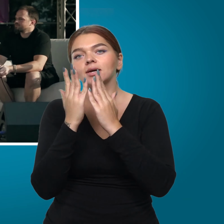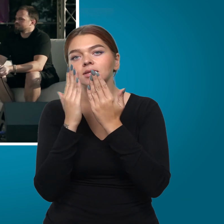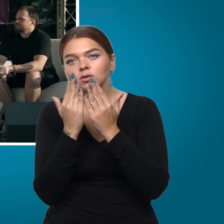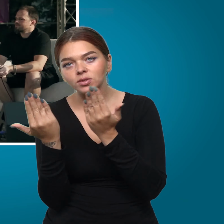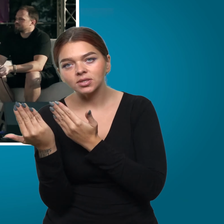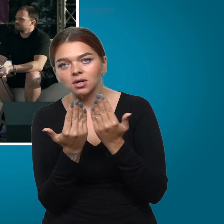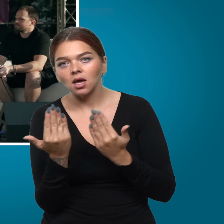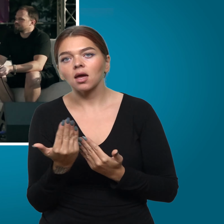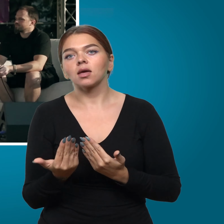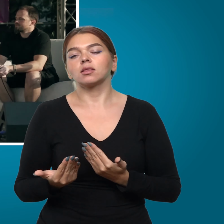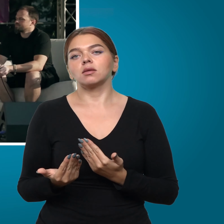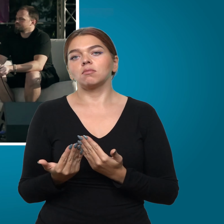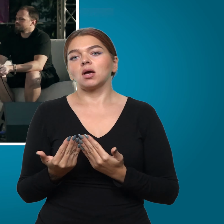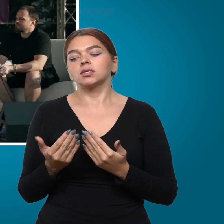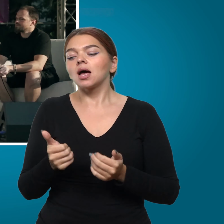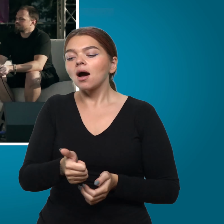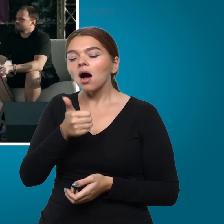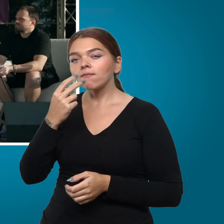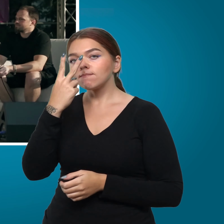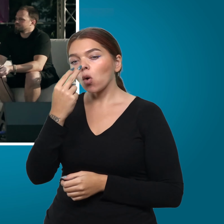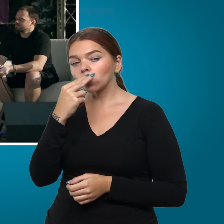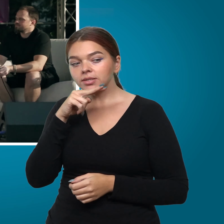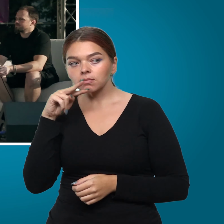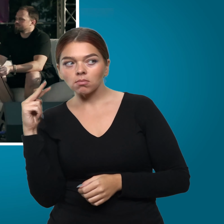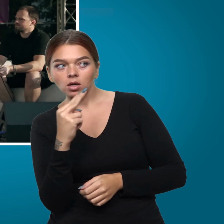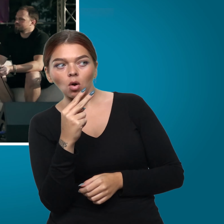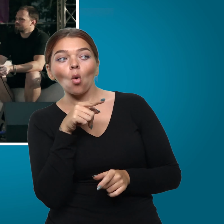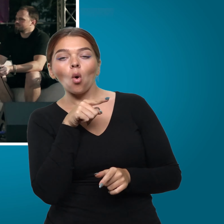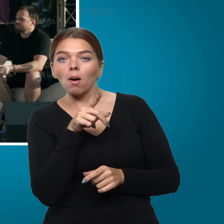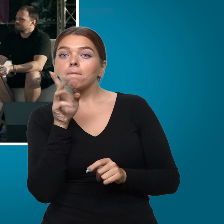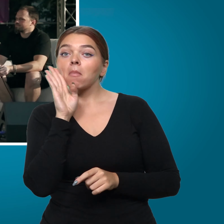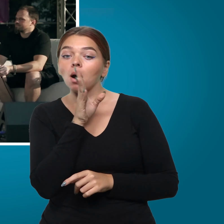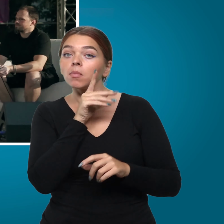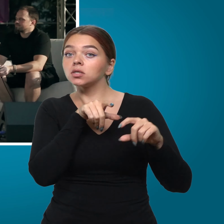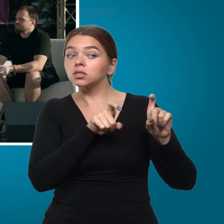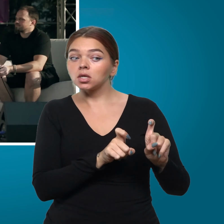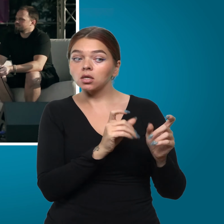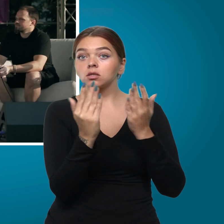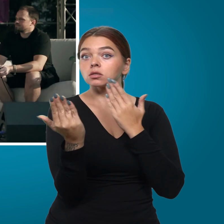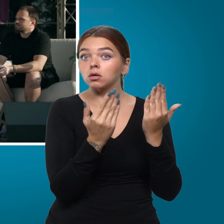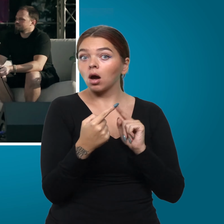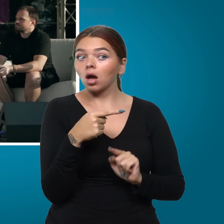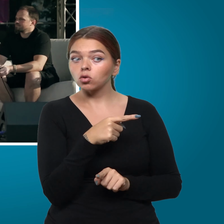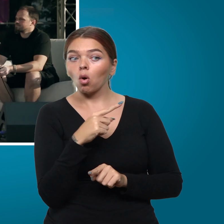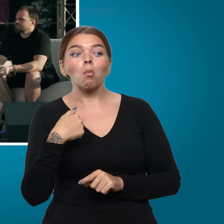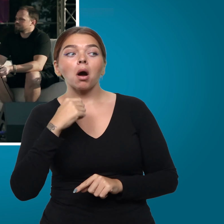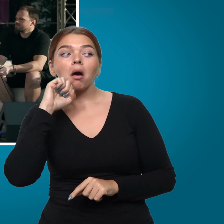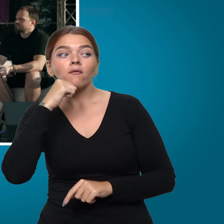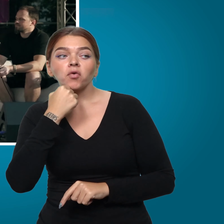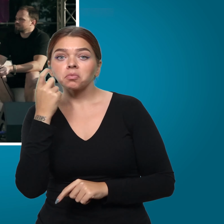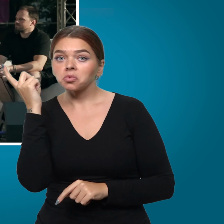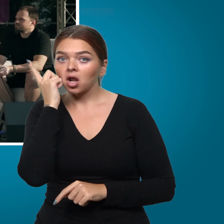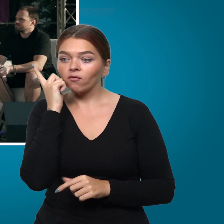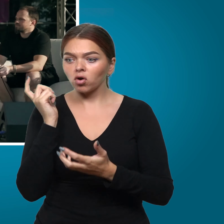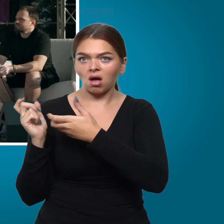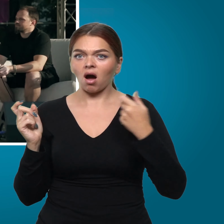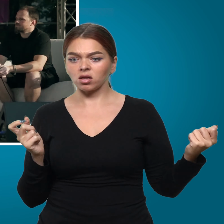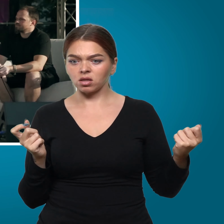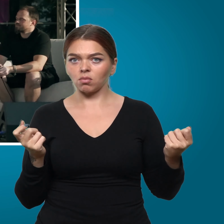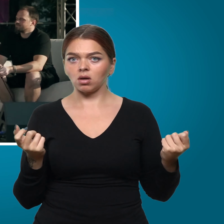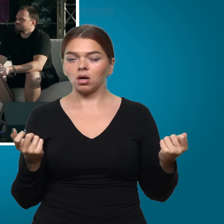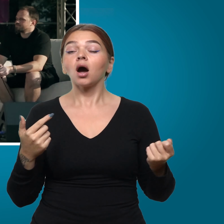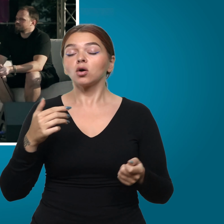Pavyzdžiui, telefoną atėmė, turiu kolegę. Jinai, kai neapsikenčia, jinai atima savo 14-mečių dvinių telefonus ir